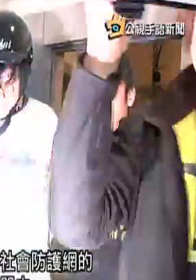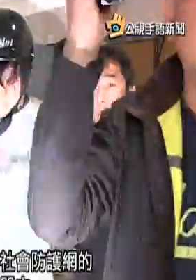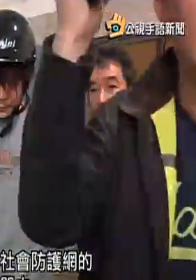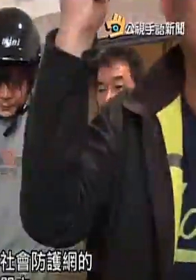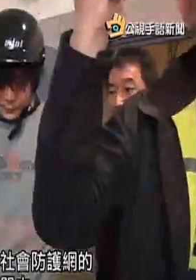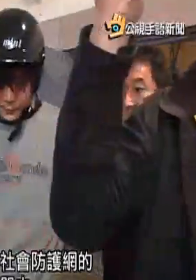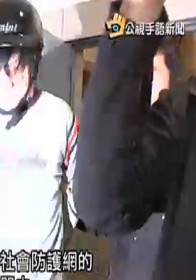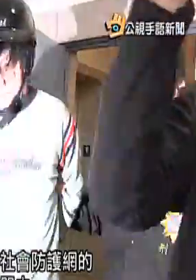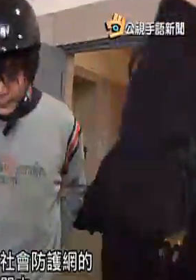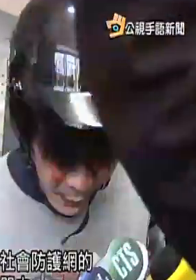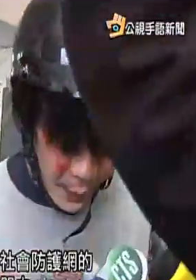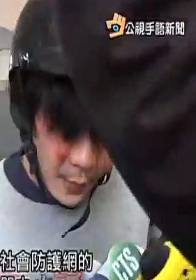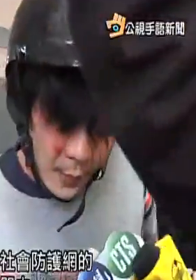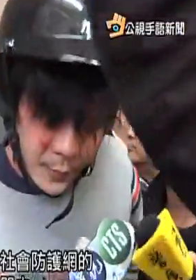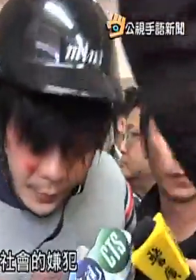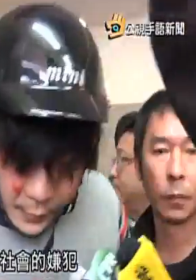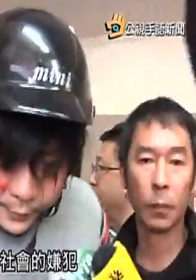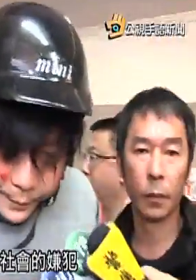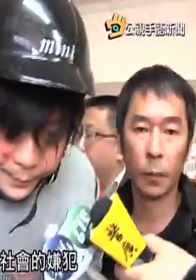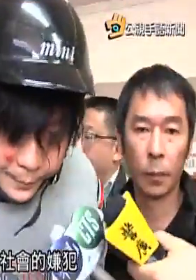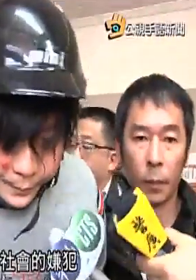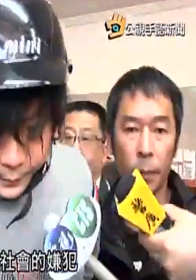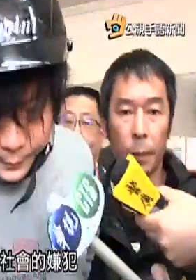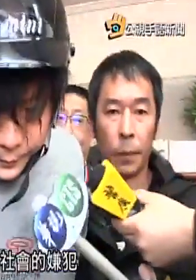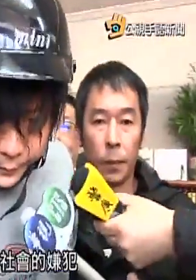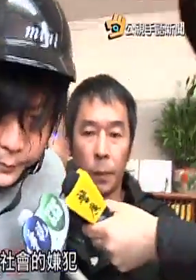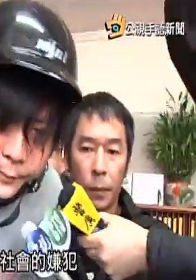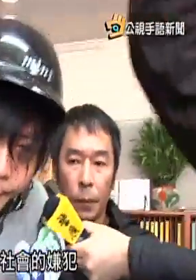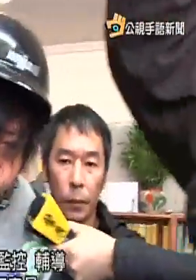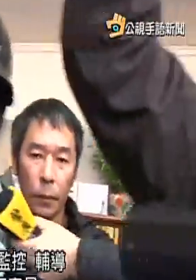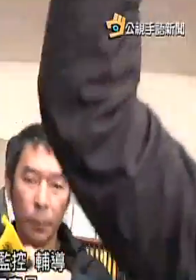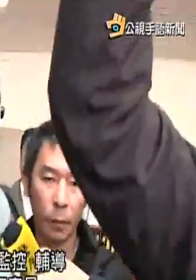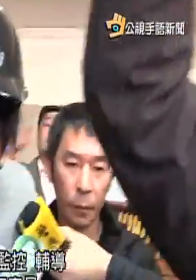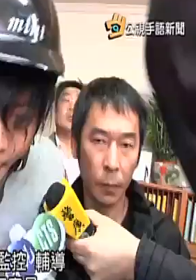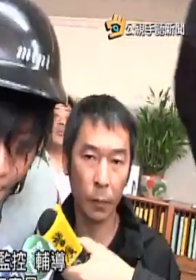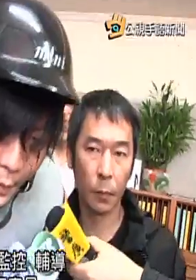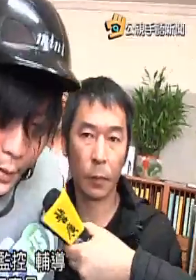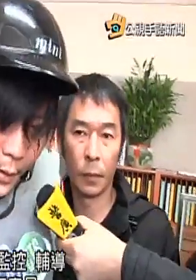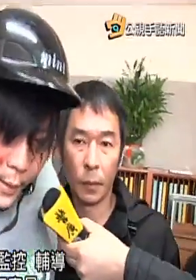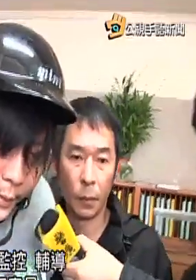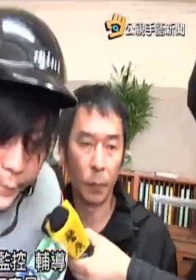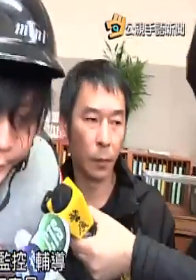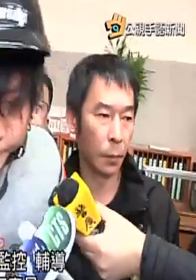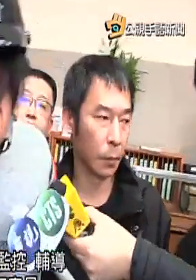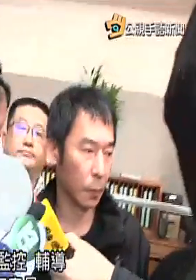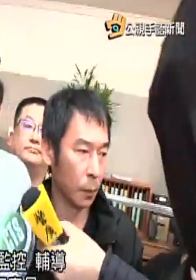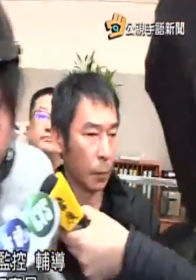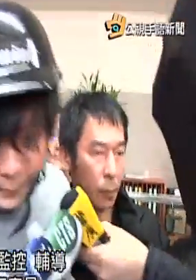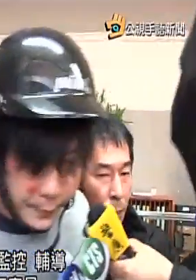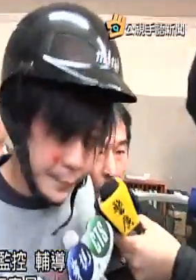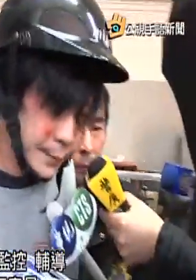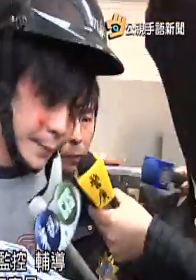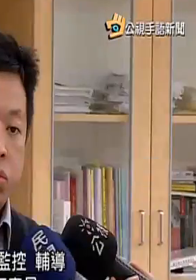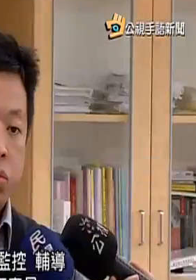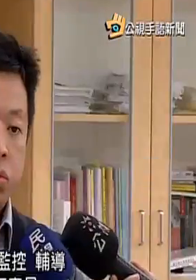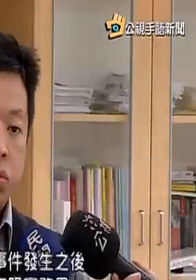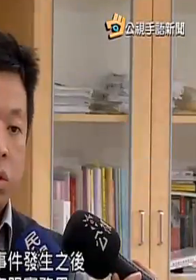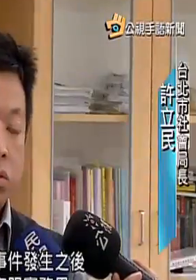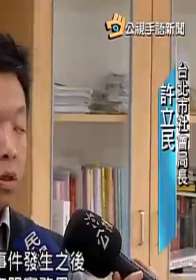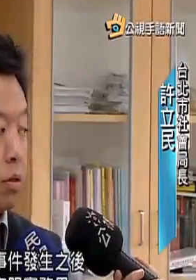网的监视名单中。像这样潜伏在社会的嫌犯，要强制执行监控和辅导，其实并不容易。 过去文化国小事